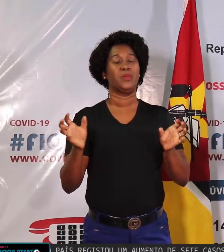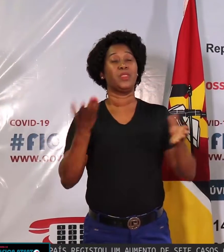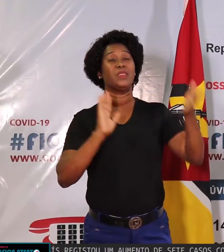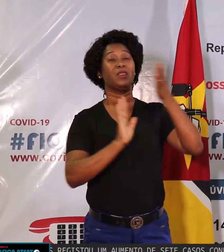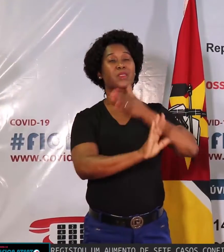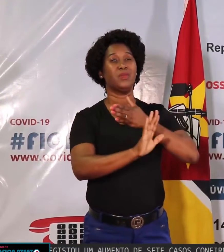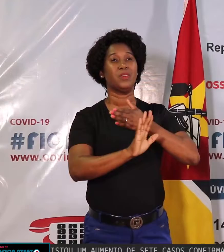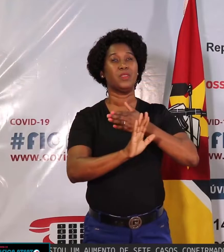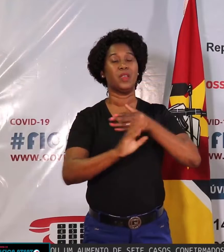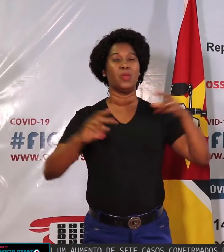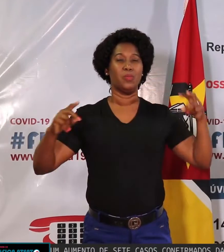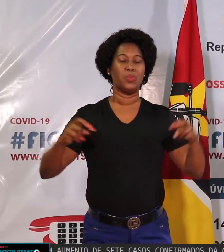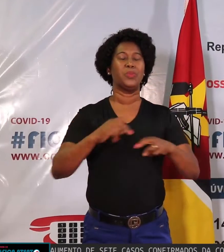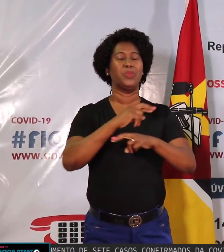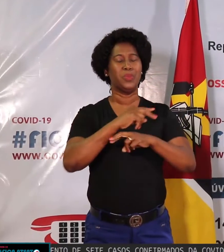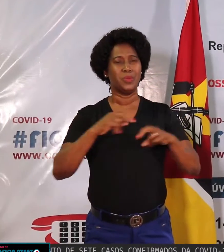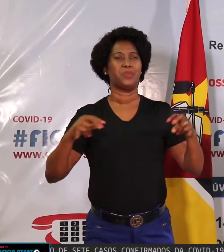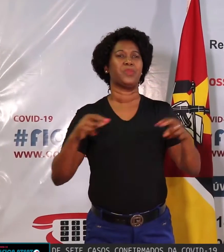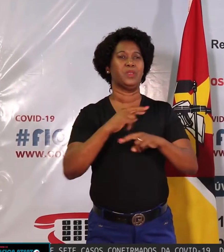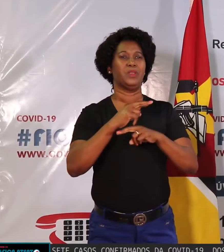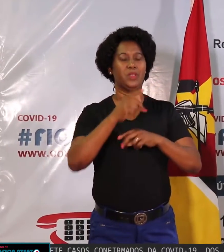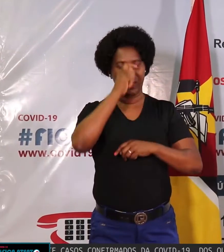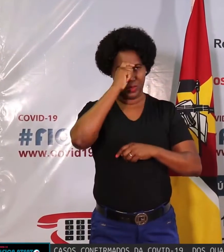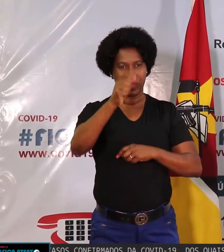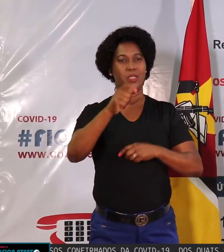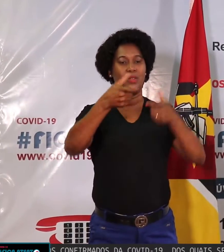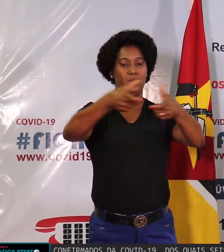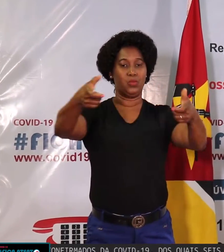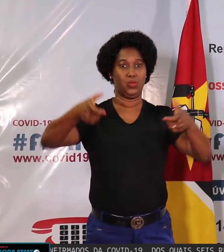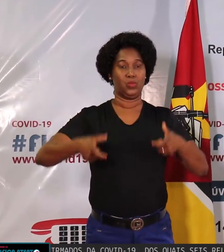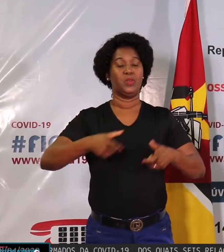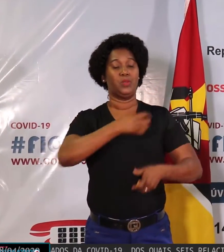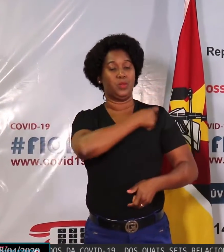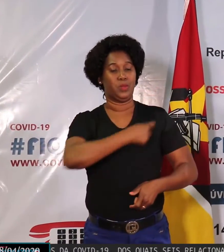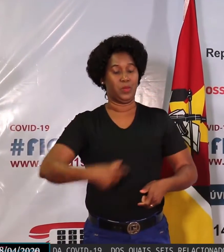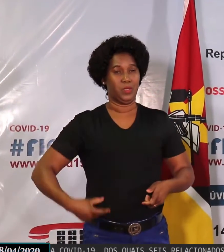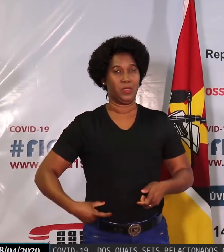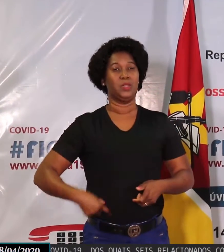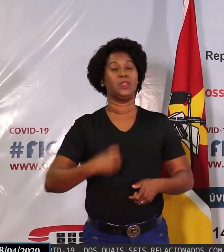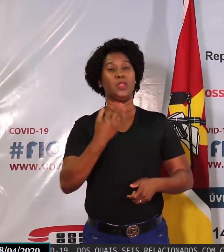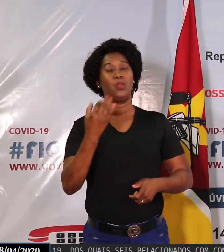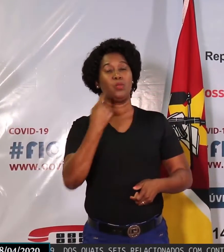circulação de acordo com as medidas estabelecidas pelo Decreto Presidencial número